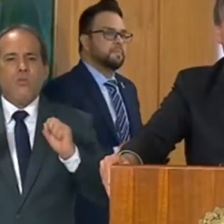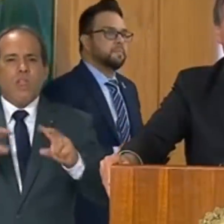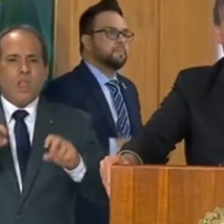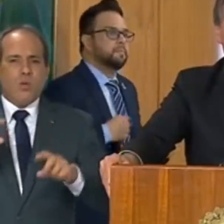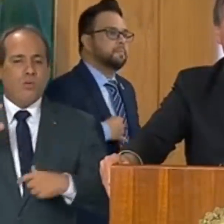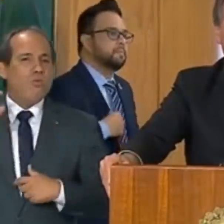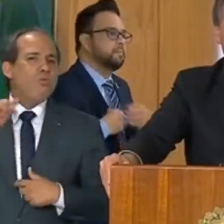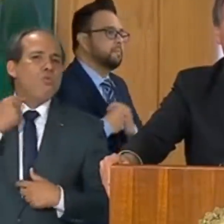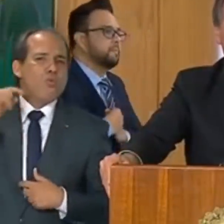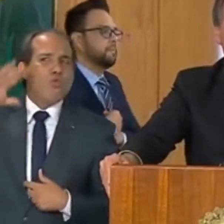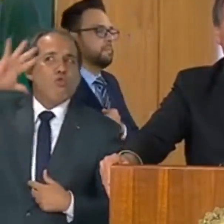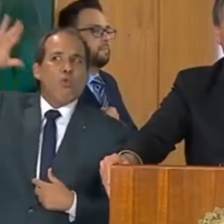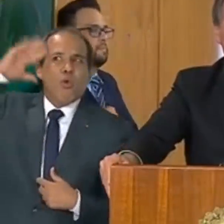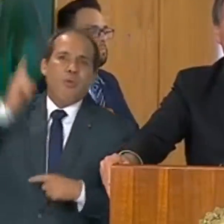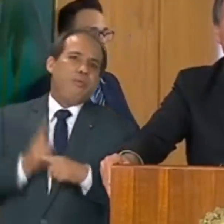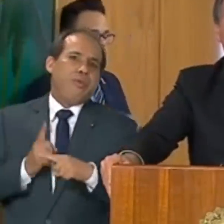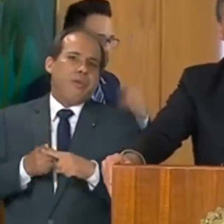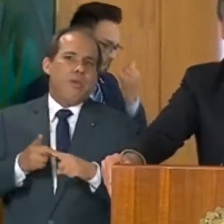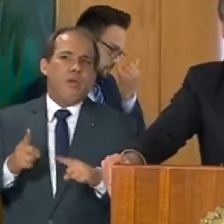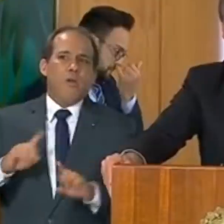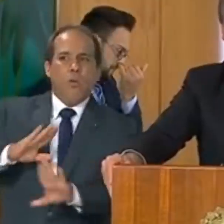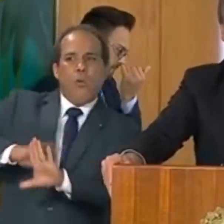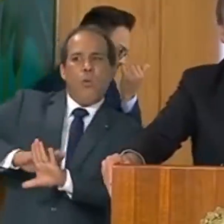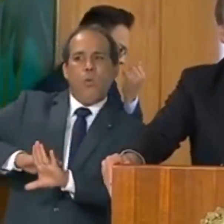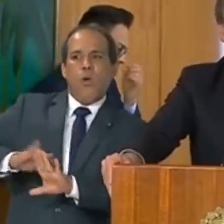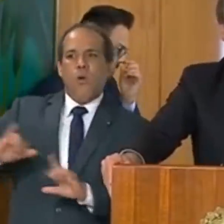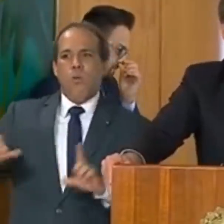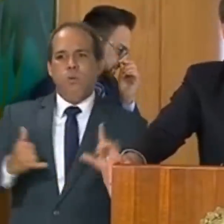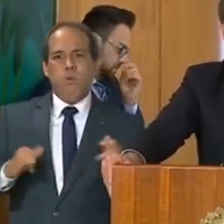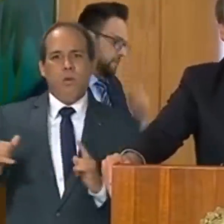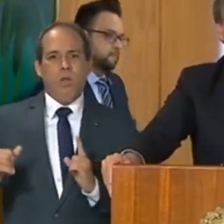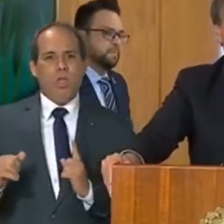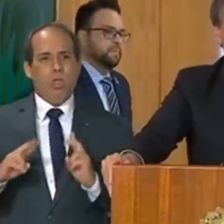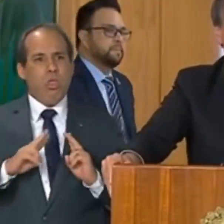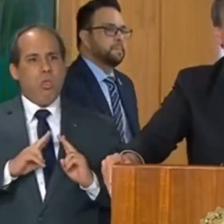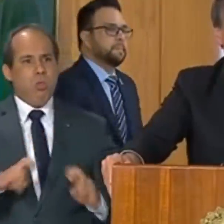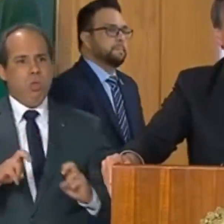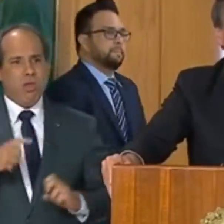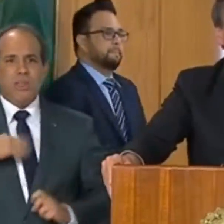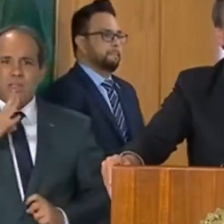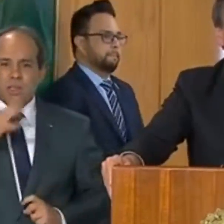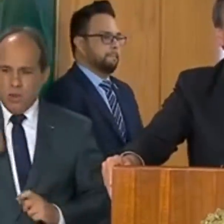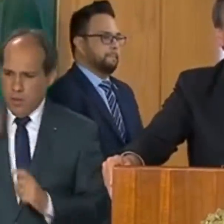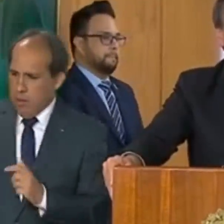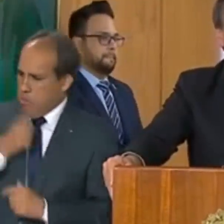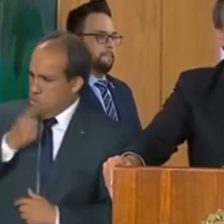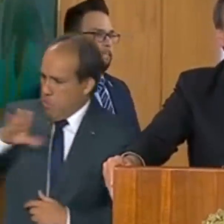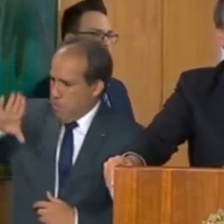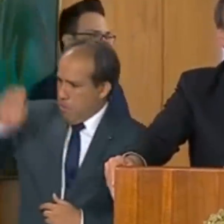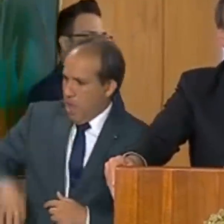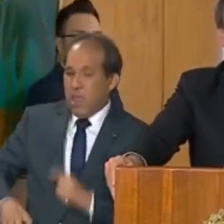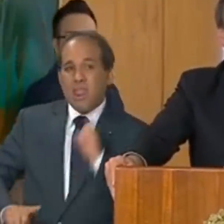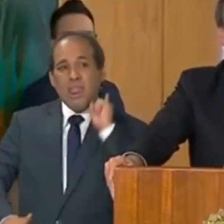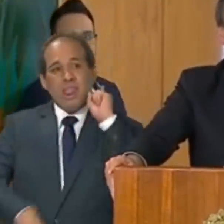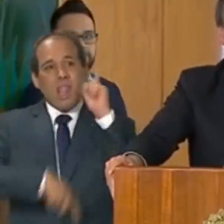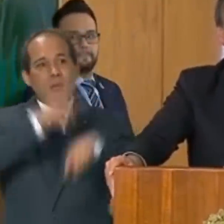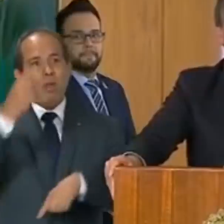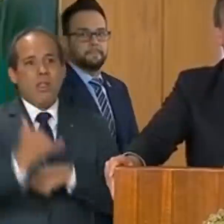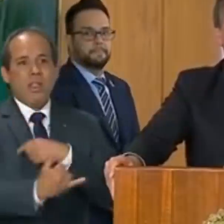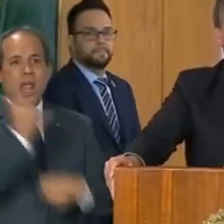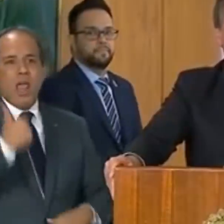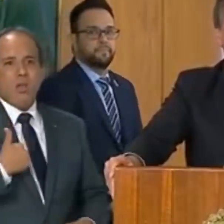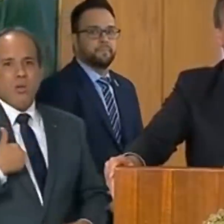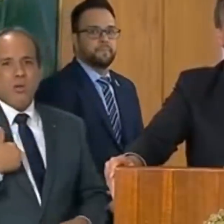porque os oportunistas aparecem na reta final. Depois que o time está ganhando 3-0, aos 40 do segundo tempo, é que ele diz que é torcedor do teu